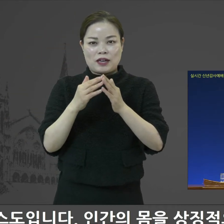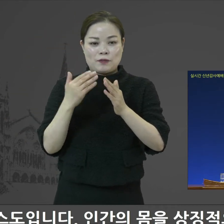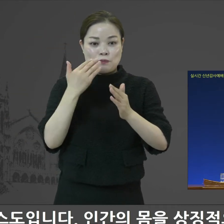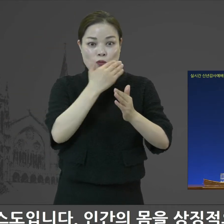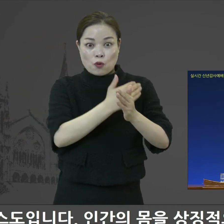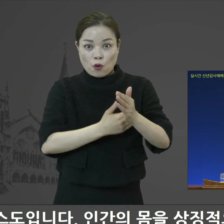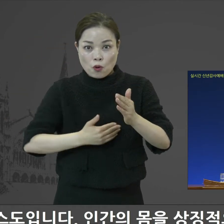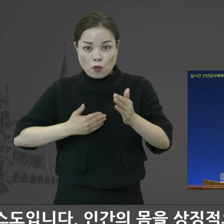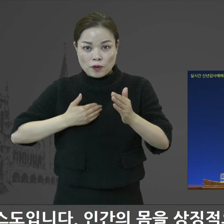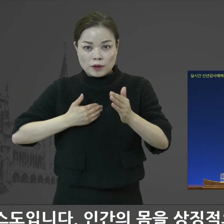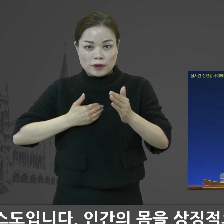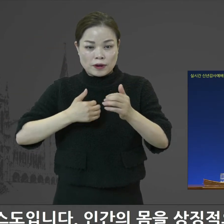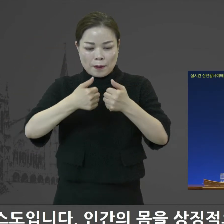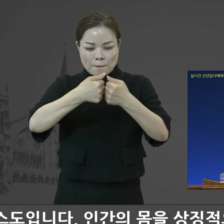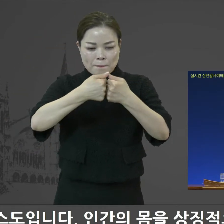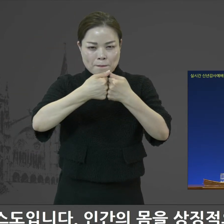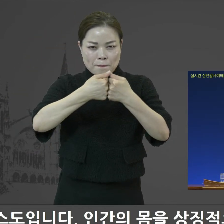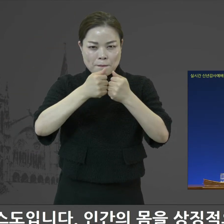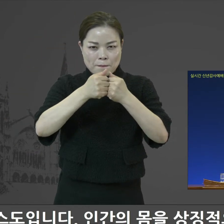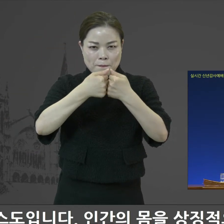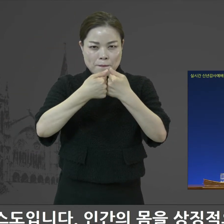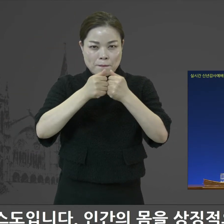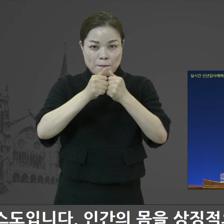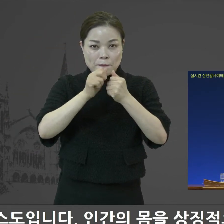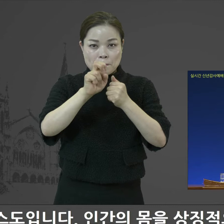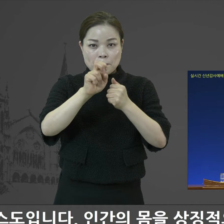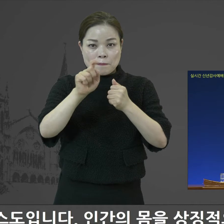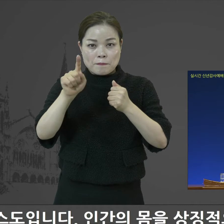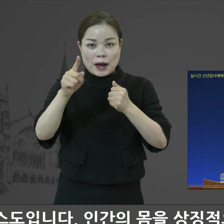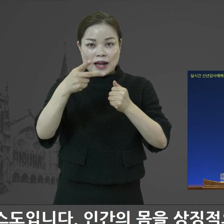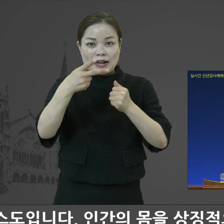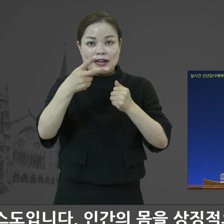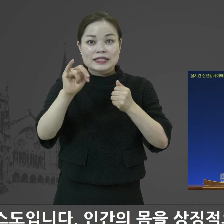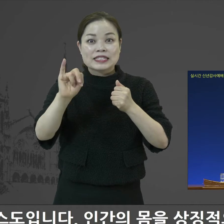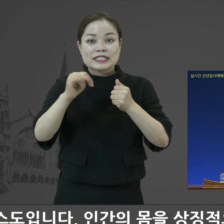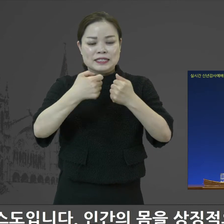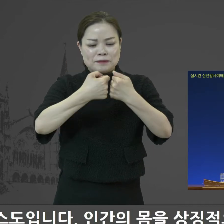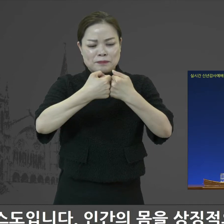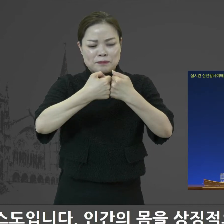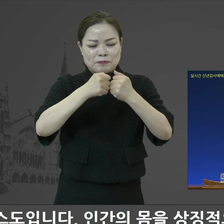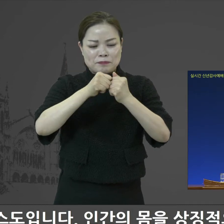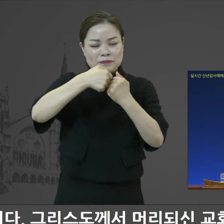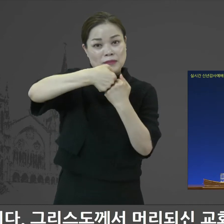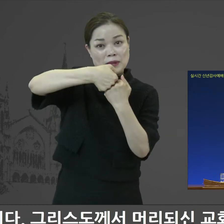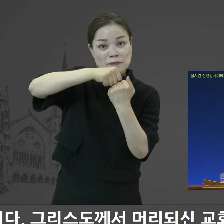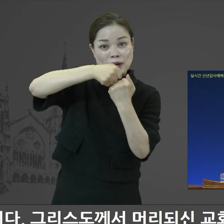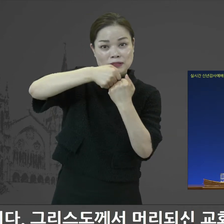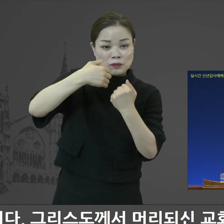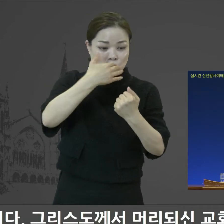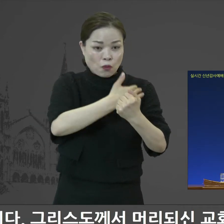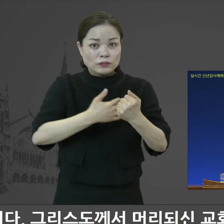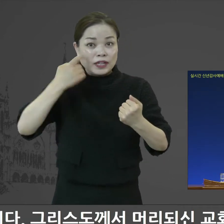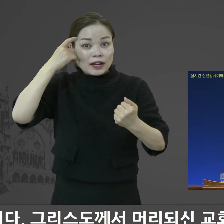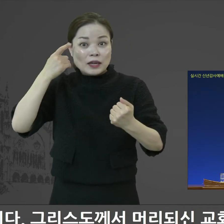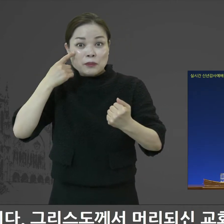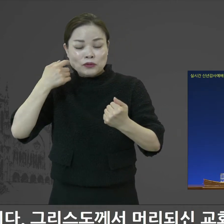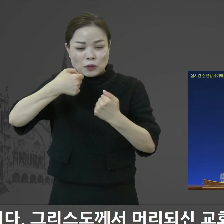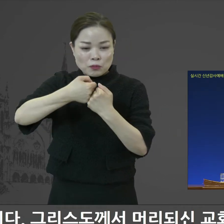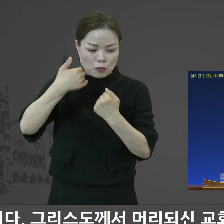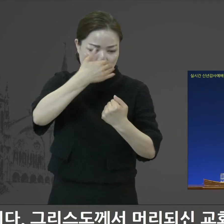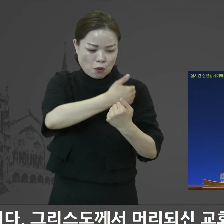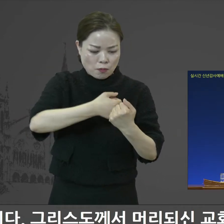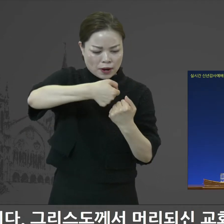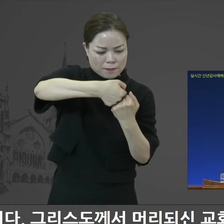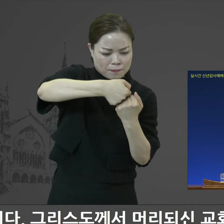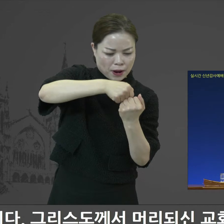몸이 마디를 통하여, 마디의 사역입니다. 자, 여러분 한번 몸을 생각하시고요, 몸의 마디